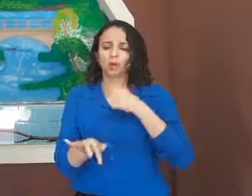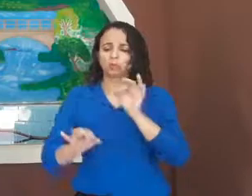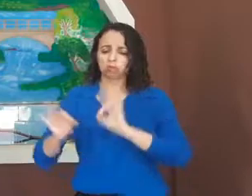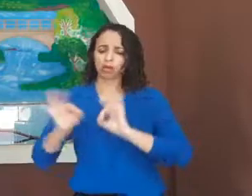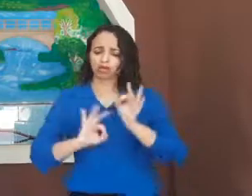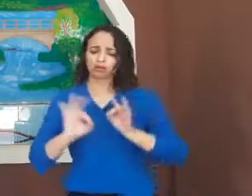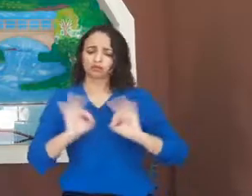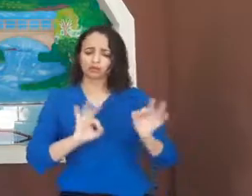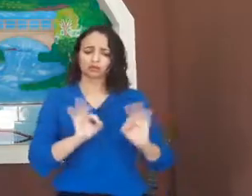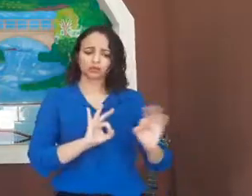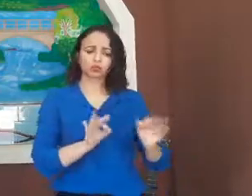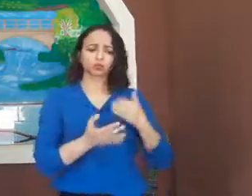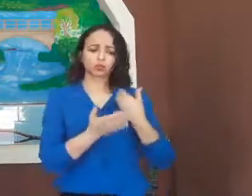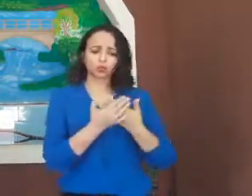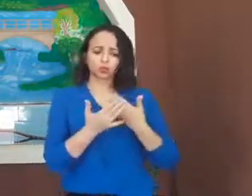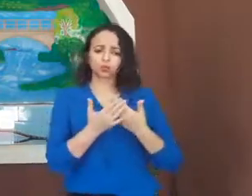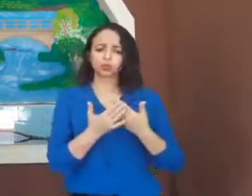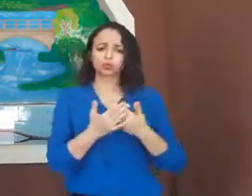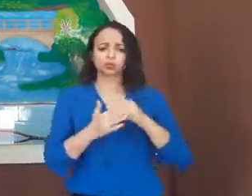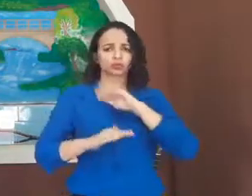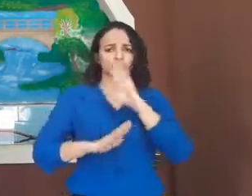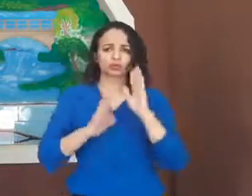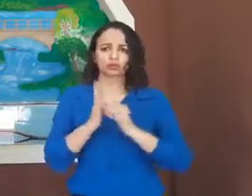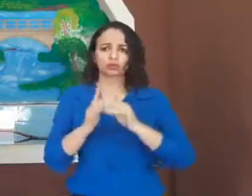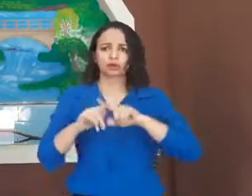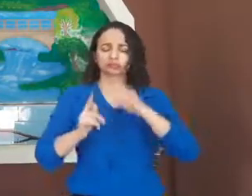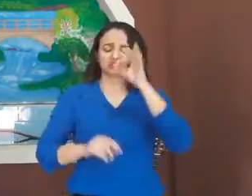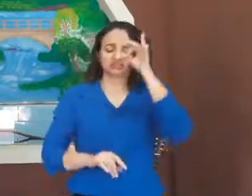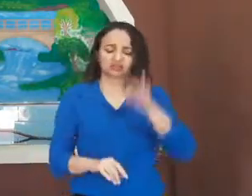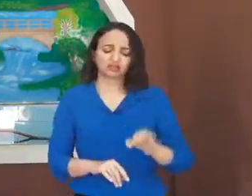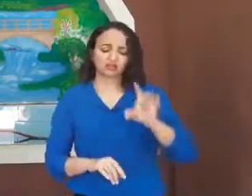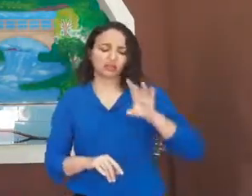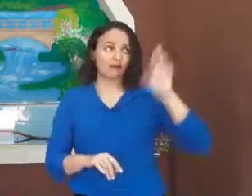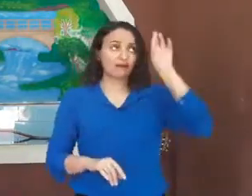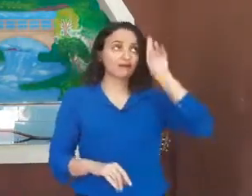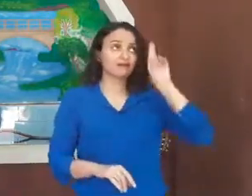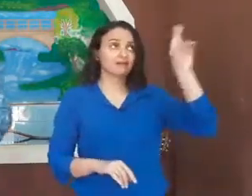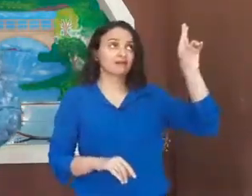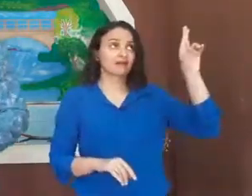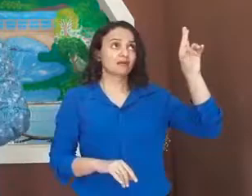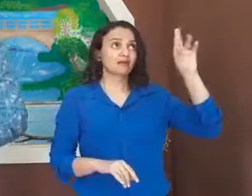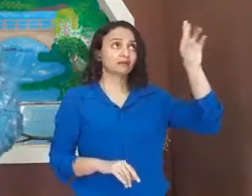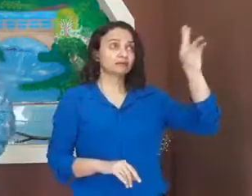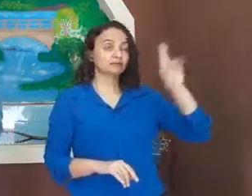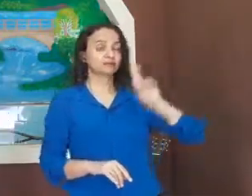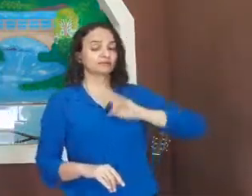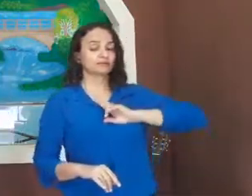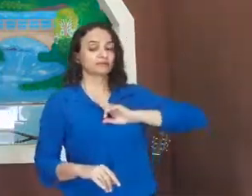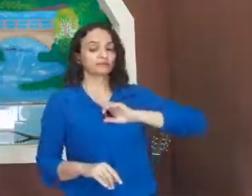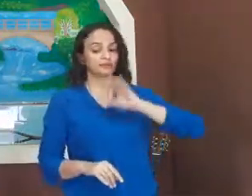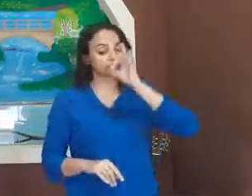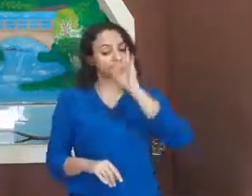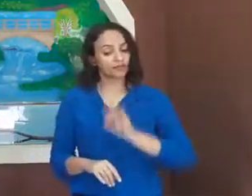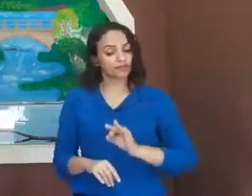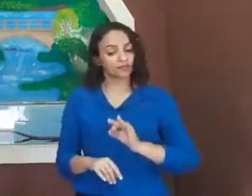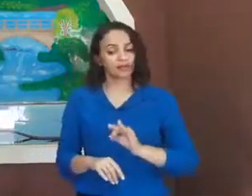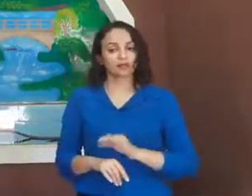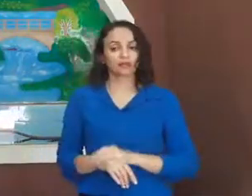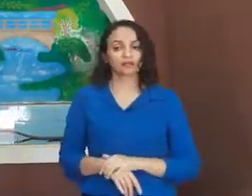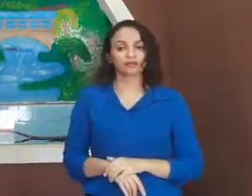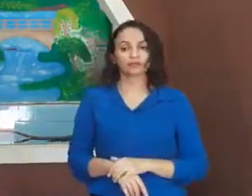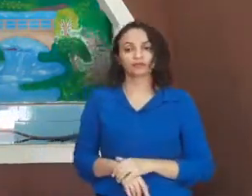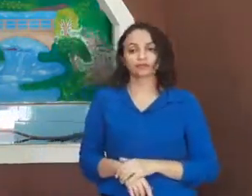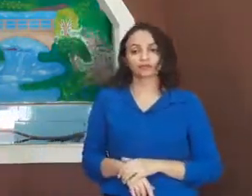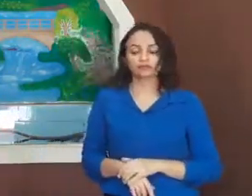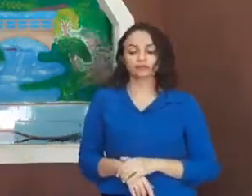está estudado, mas a certeza somente vem do Senhor. Nós precisamos ter isso, não